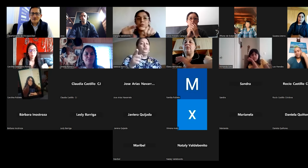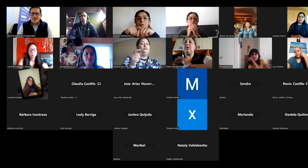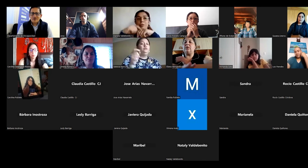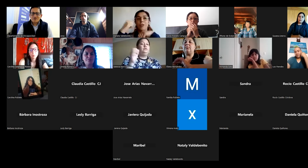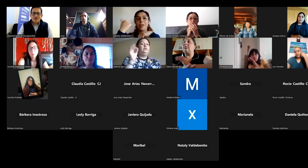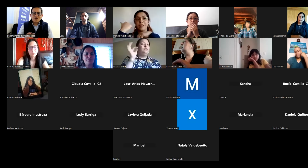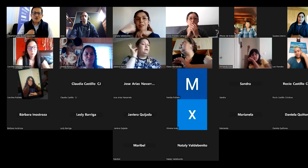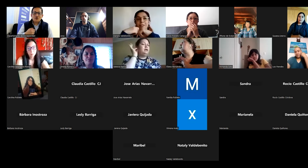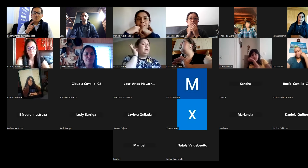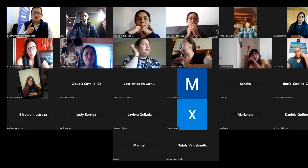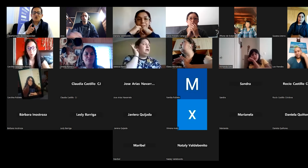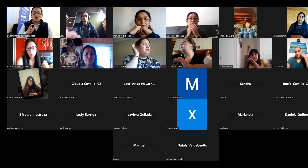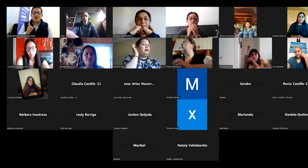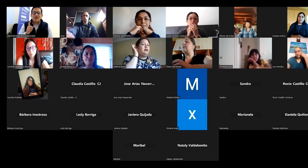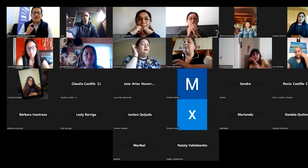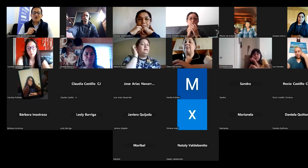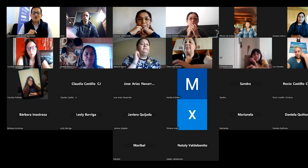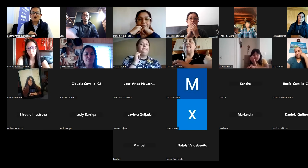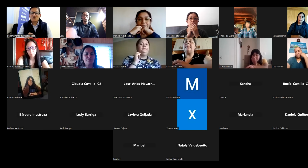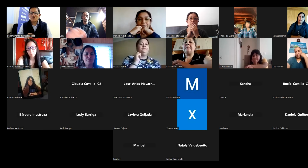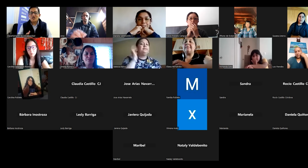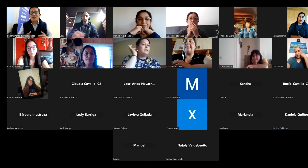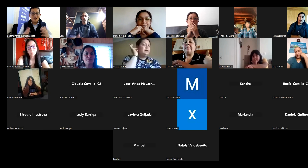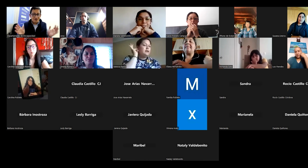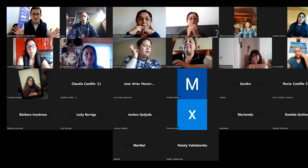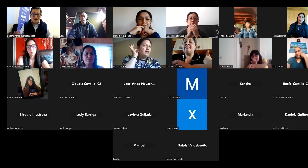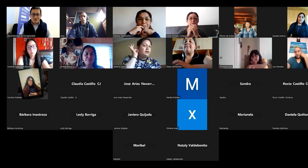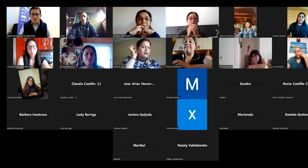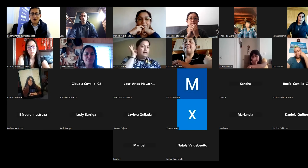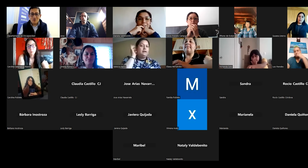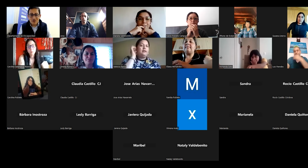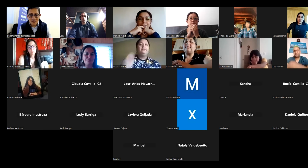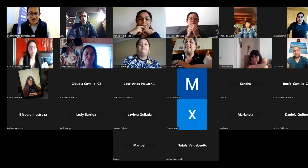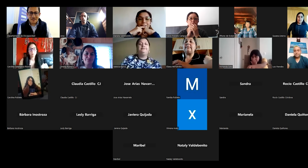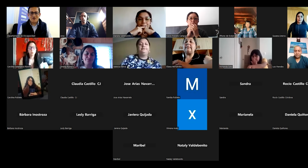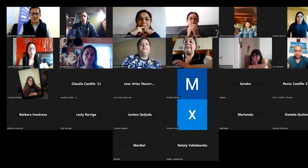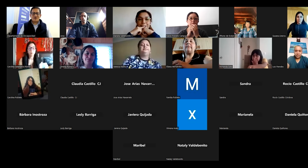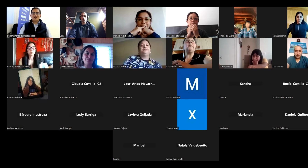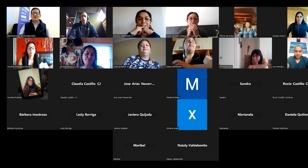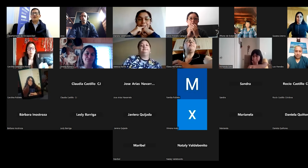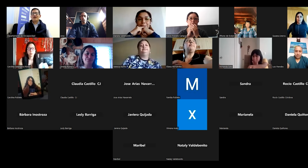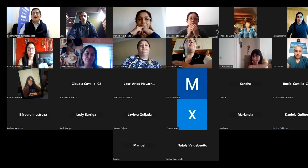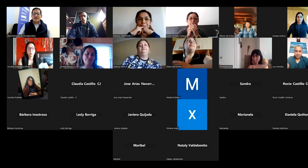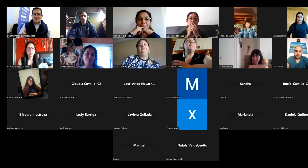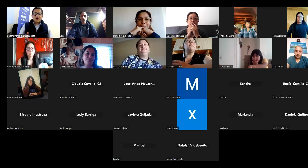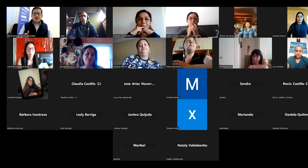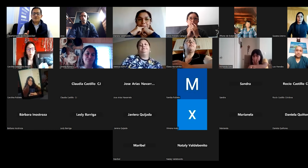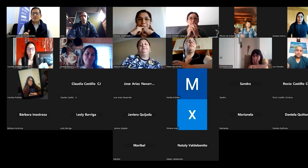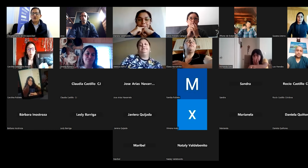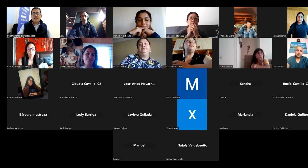¿cierto? el yo el tú él nosotros vosotros ellos esos son los personales correcto ¿cierto? entonces pero